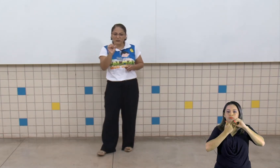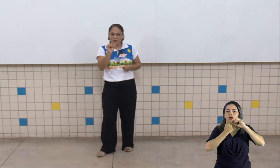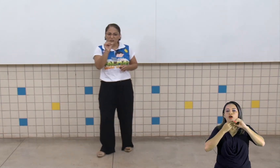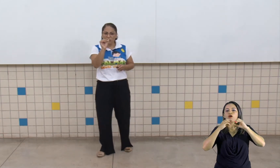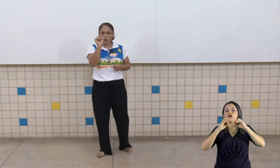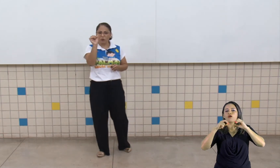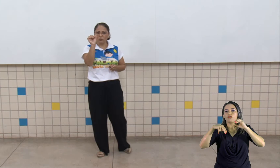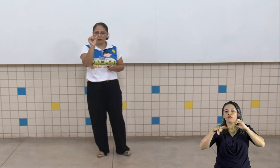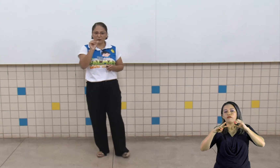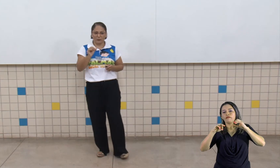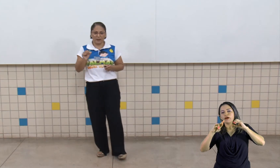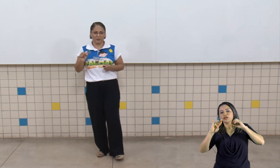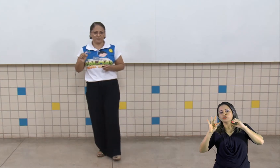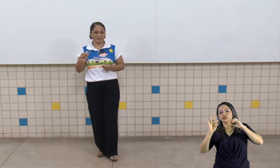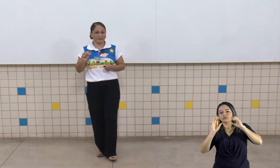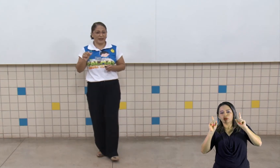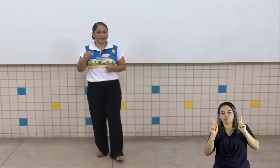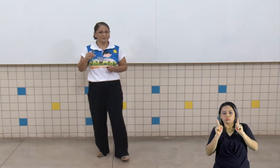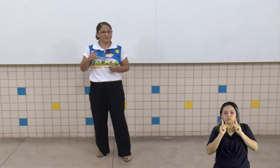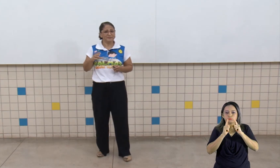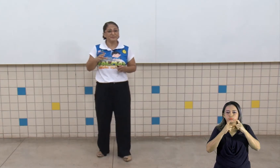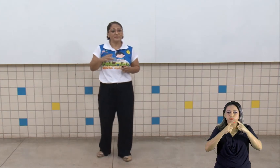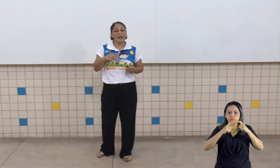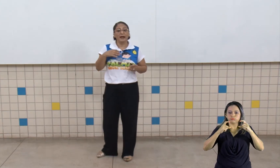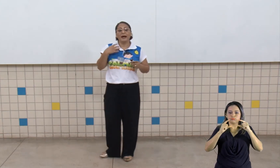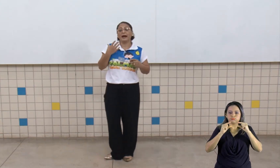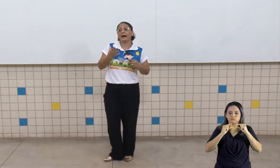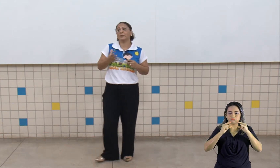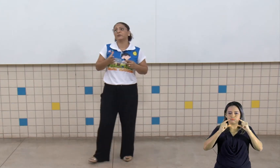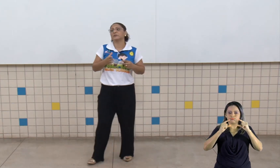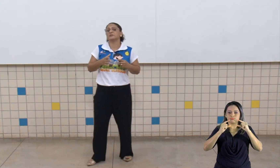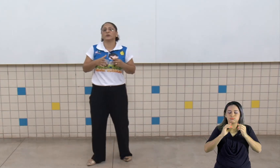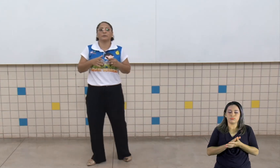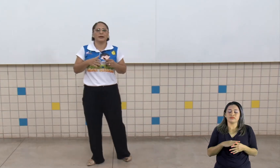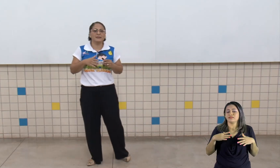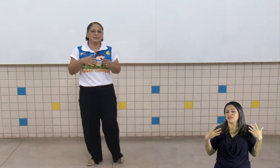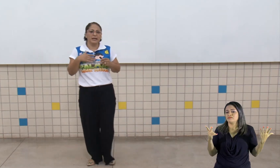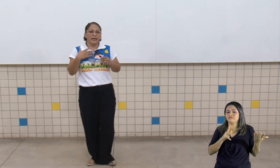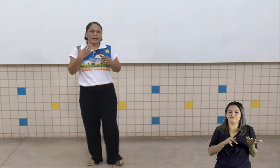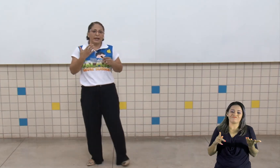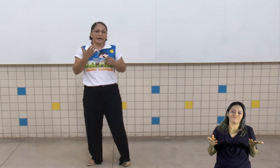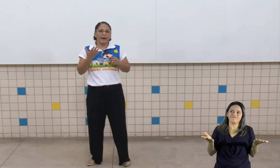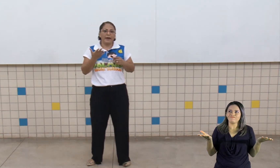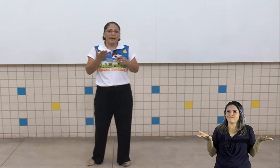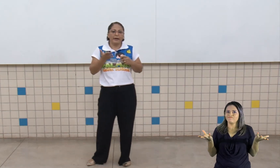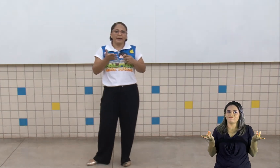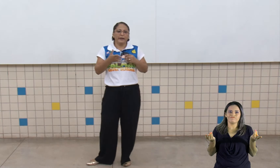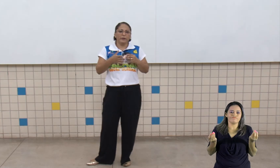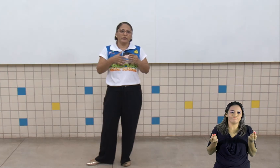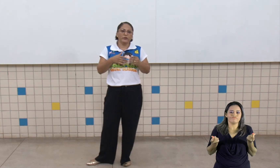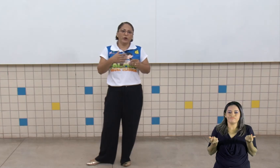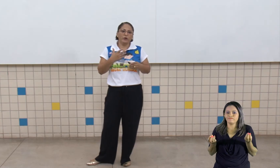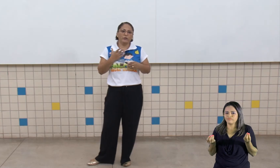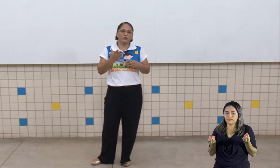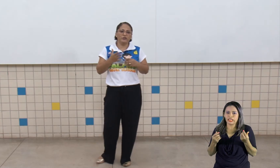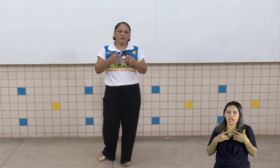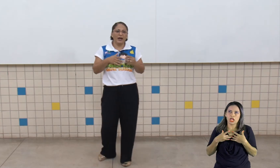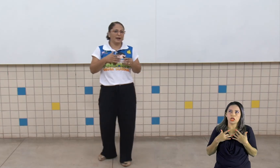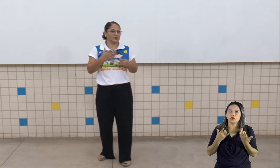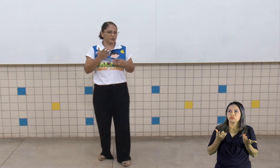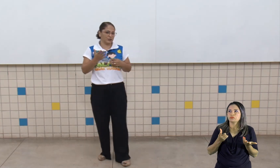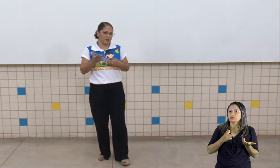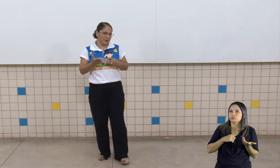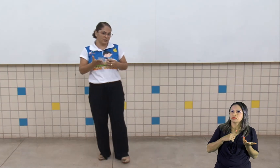uma lente mais côncava no meio, tá? Ah, professora, mas eu sofro